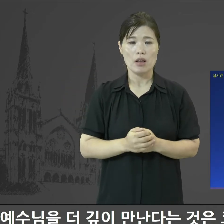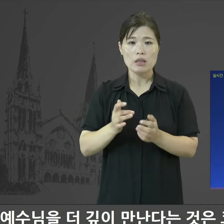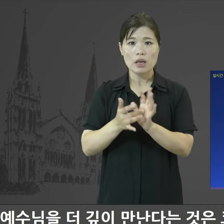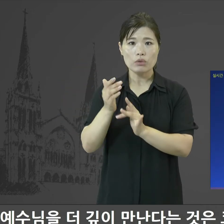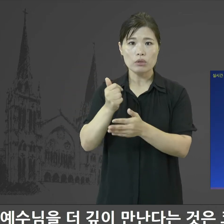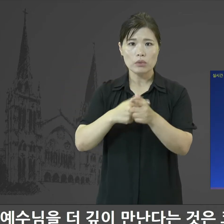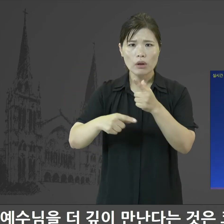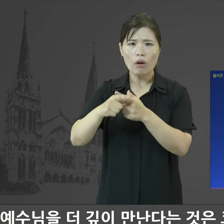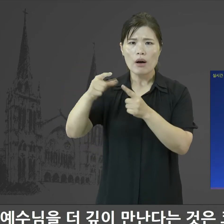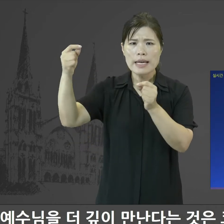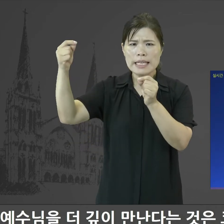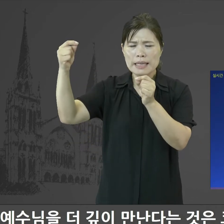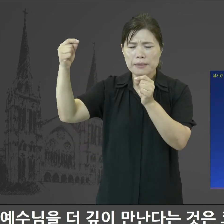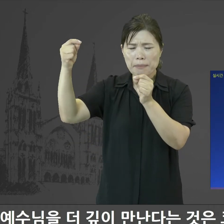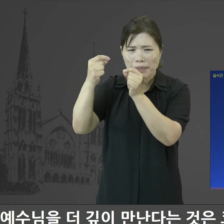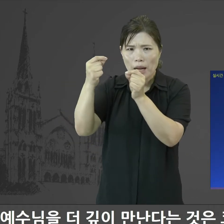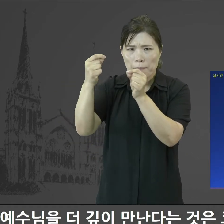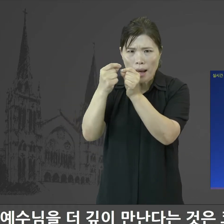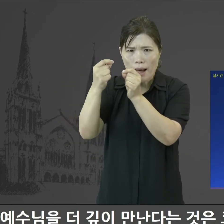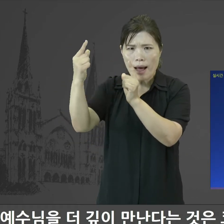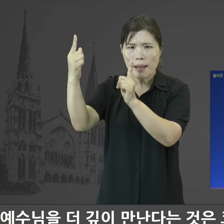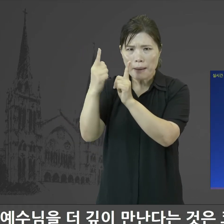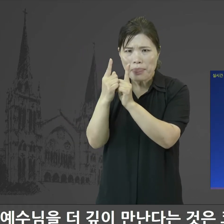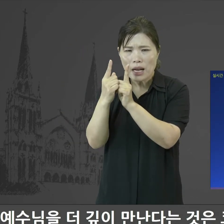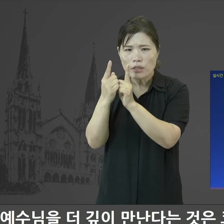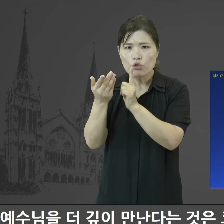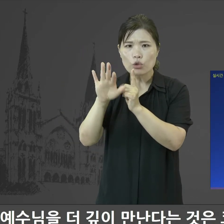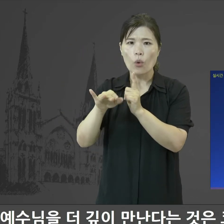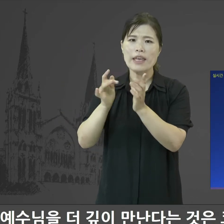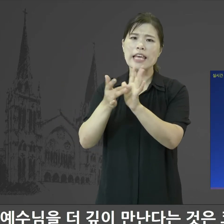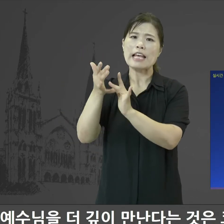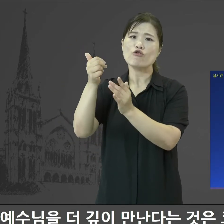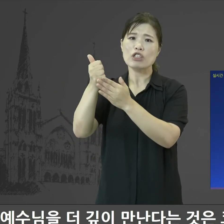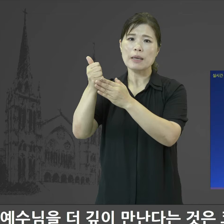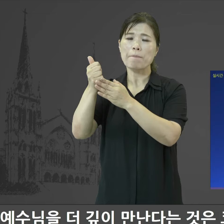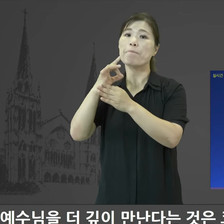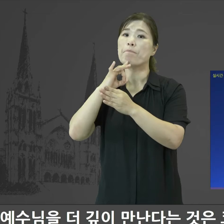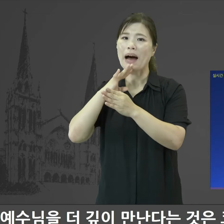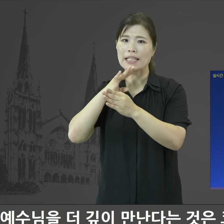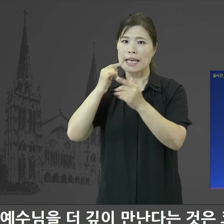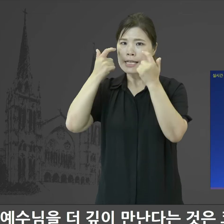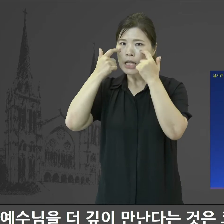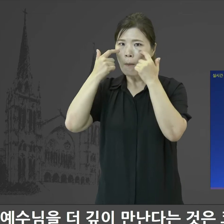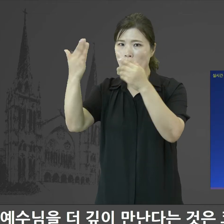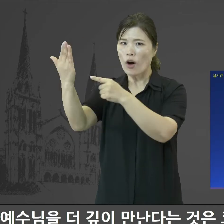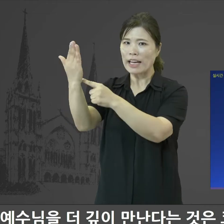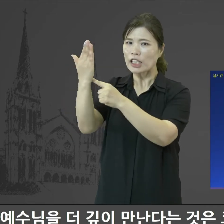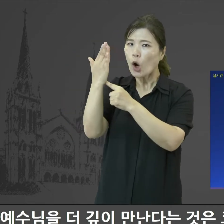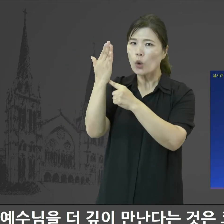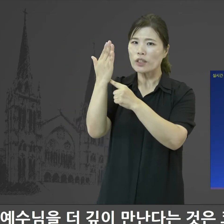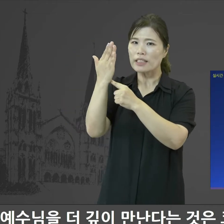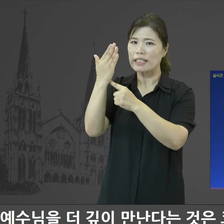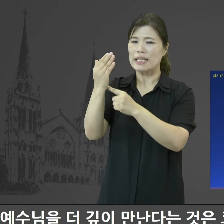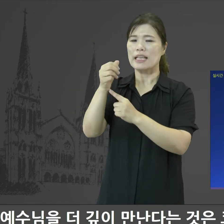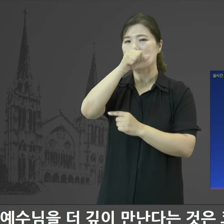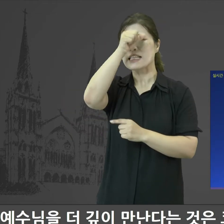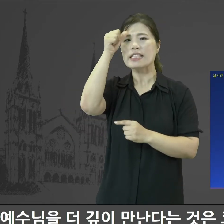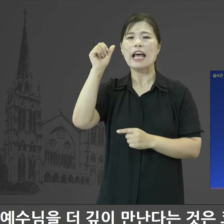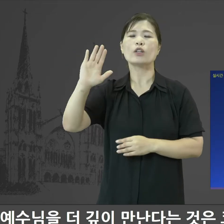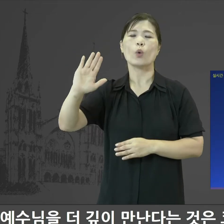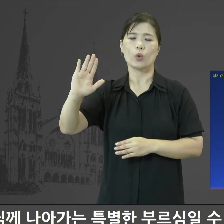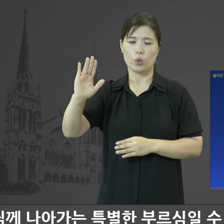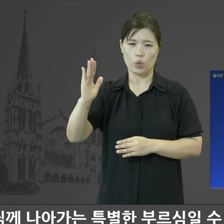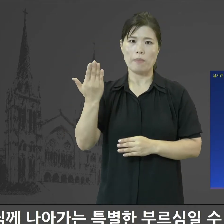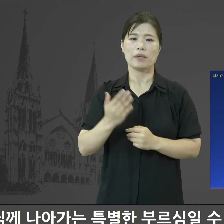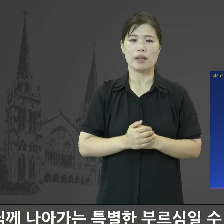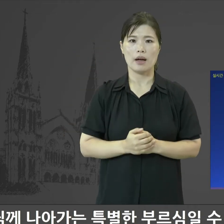삶에 예수님이 아닌 것들은 점점 덜 소중해지고 예수님만이 선명하게 떠오르는 인생이 되는 것입니다. 이것이 오늘